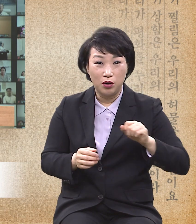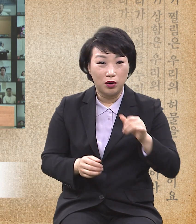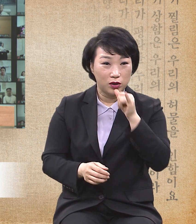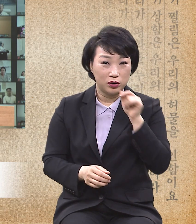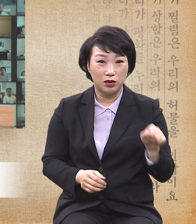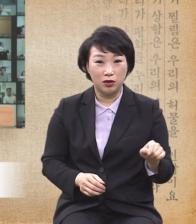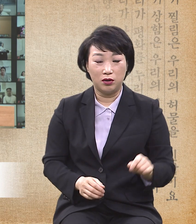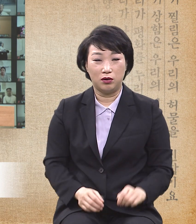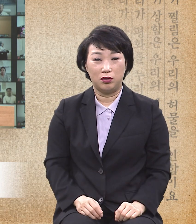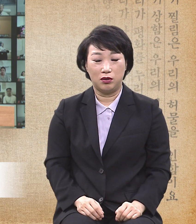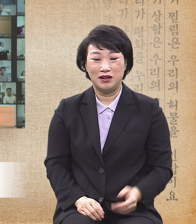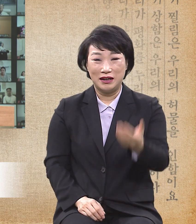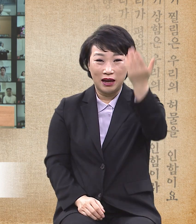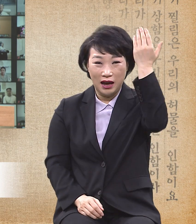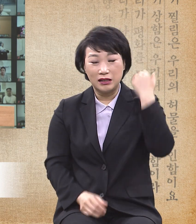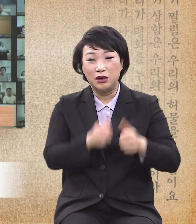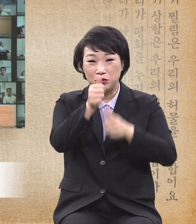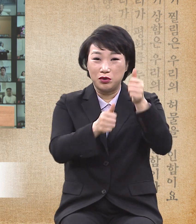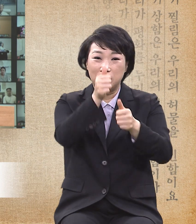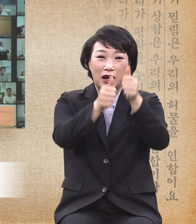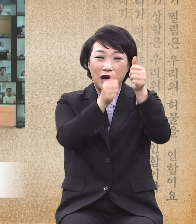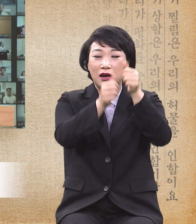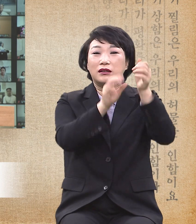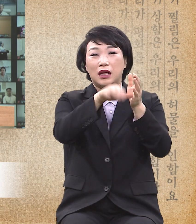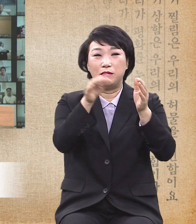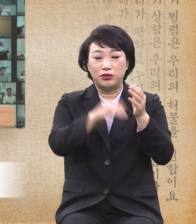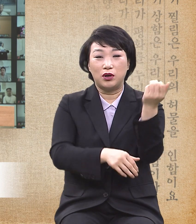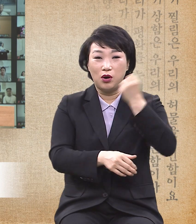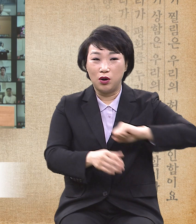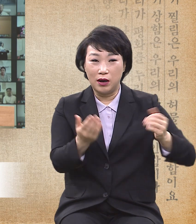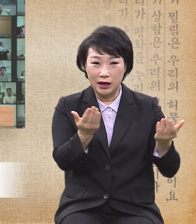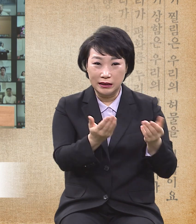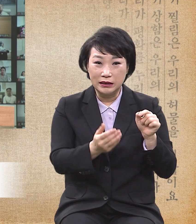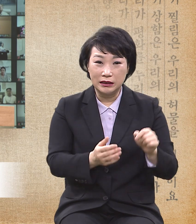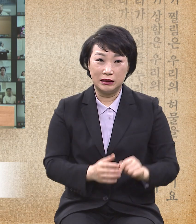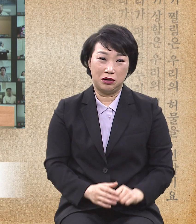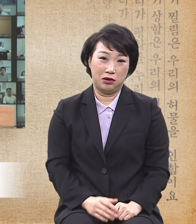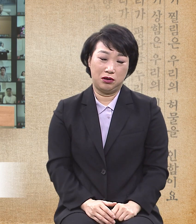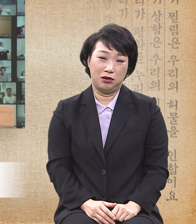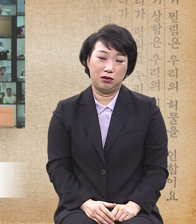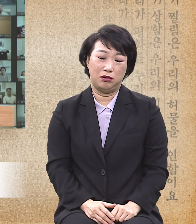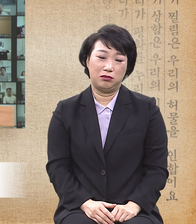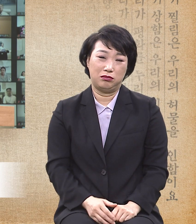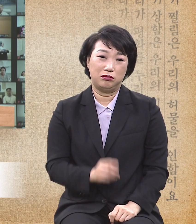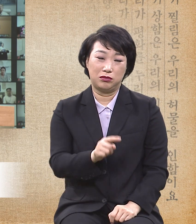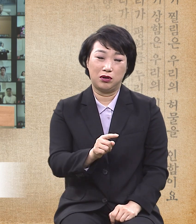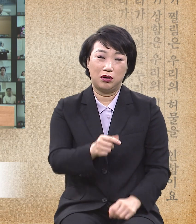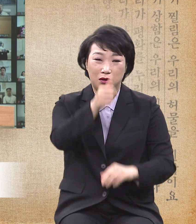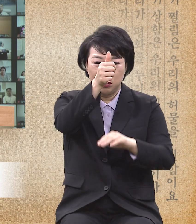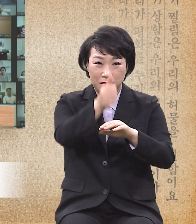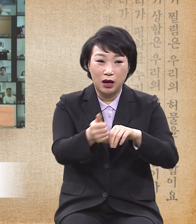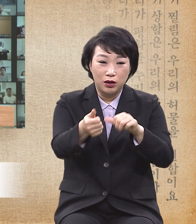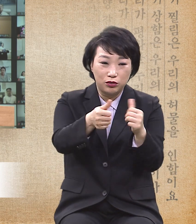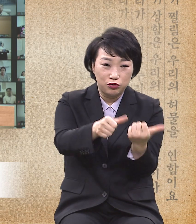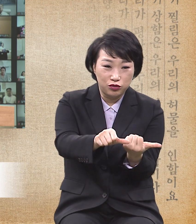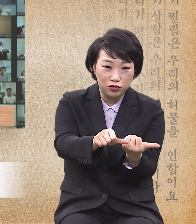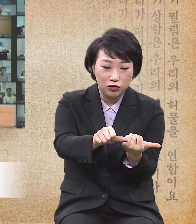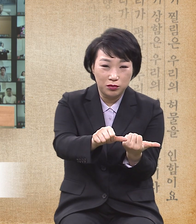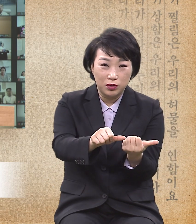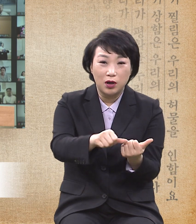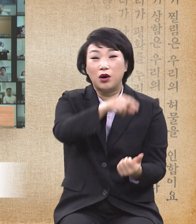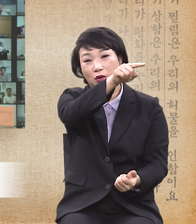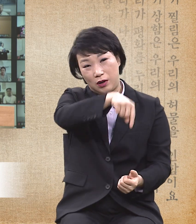것이요, 과거의 조상 때부터 거역된 것이요, 죽음이 그들을